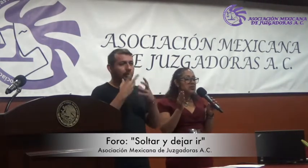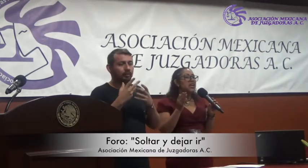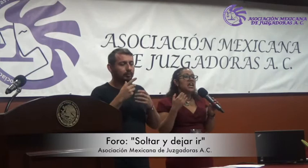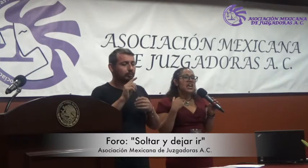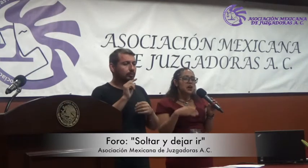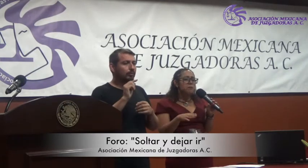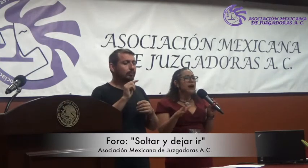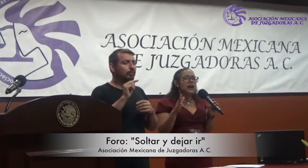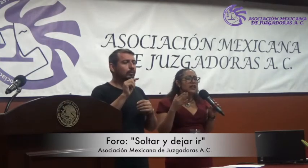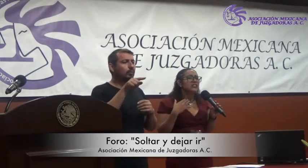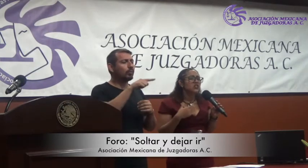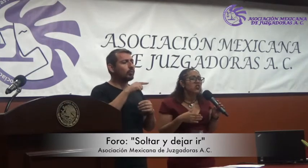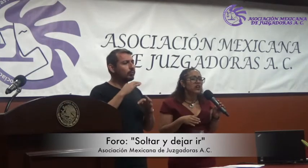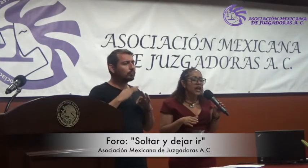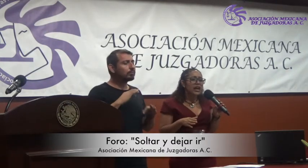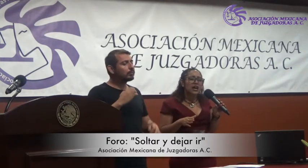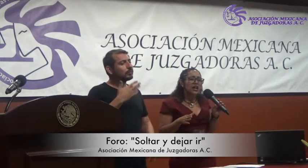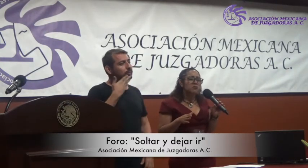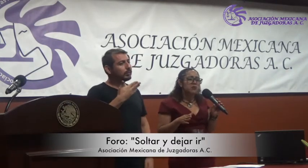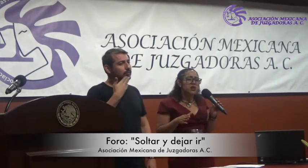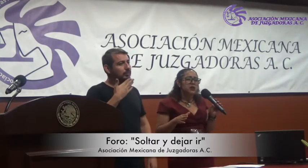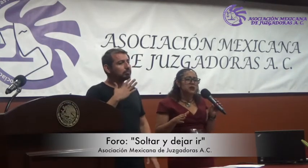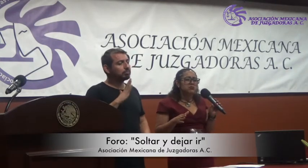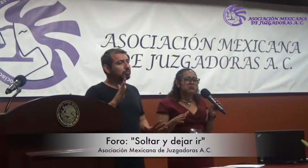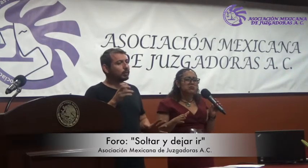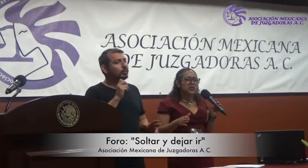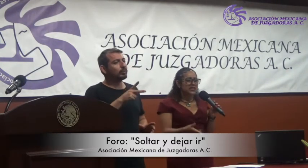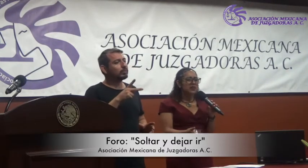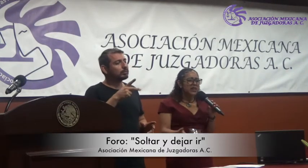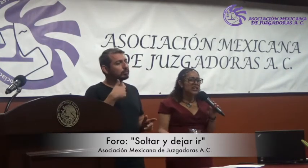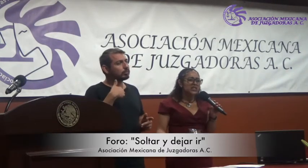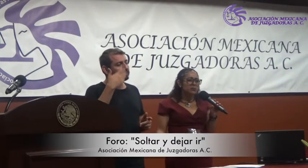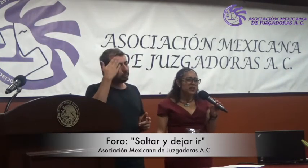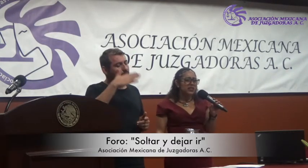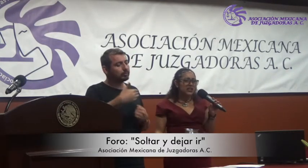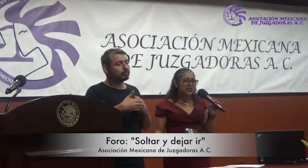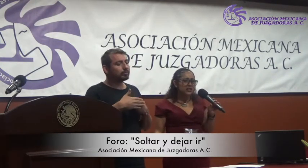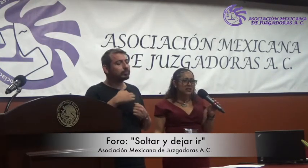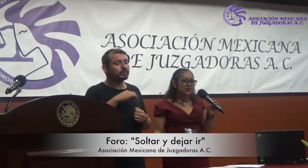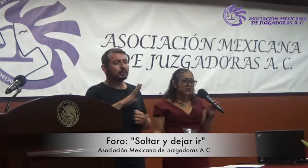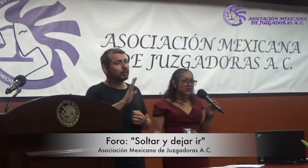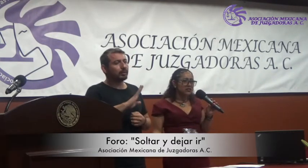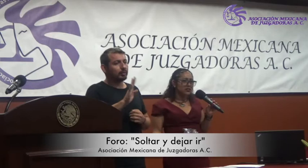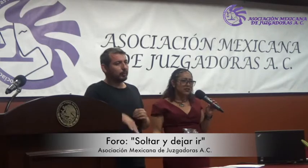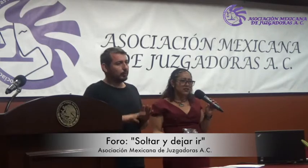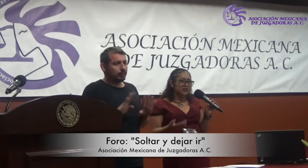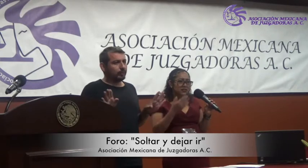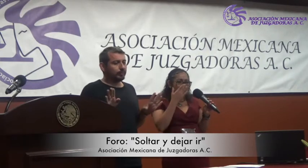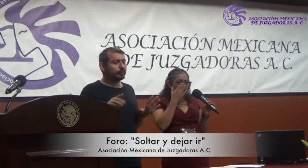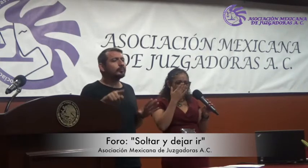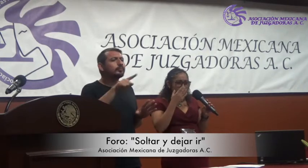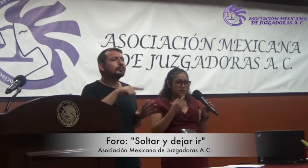muerte en paz, con calma. ¿Está bien? ¿Se pueden ir?